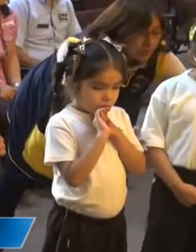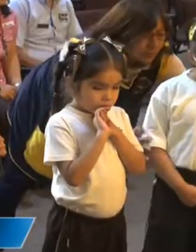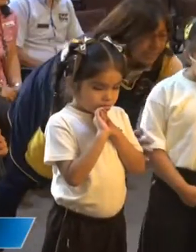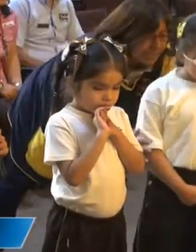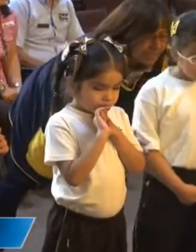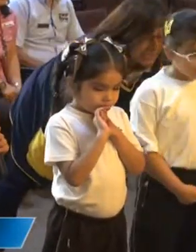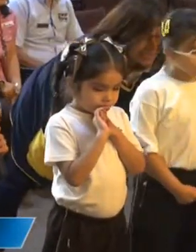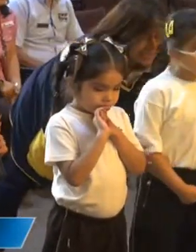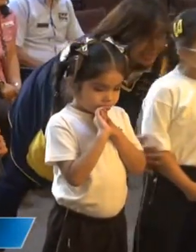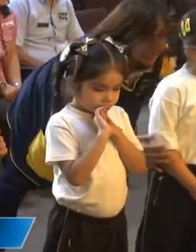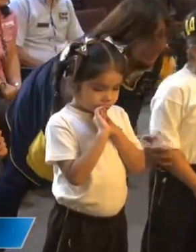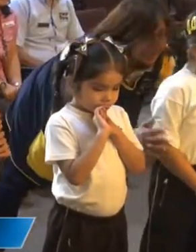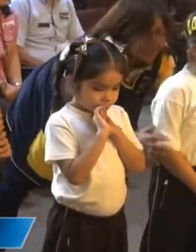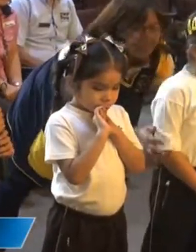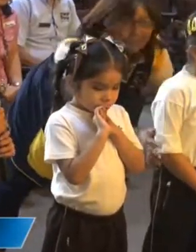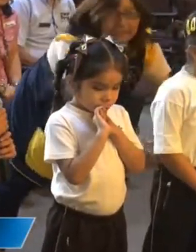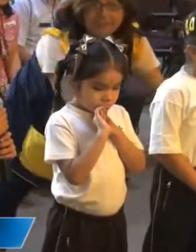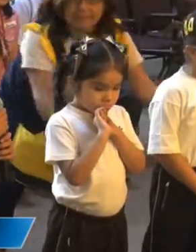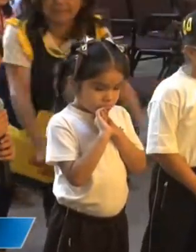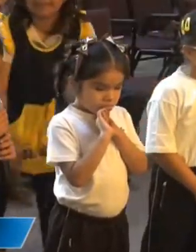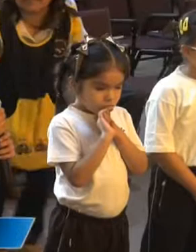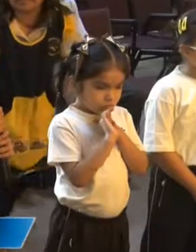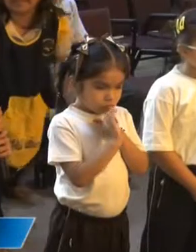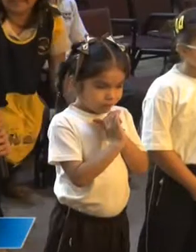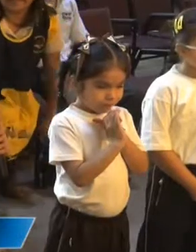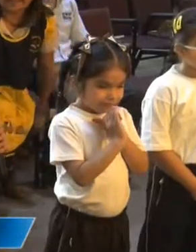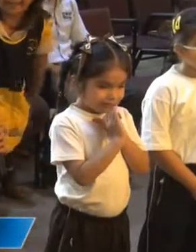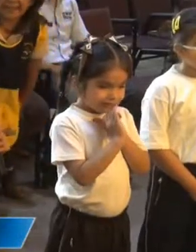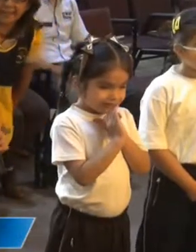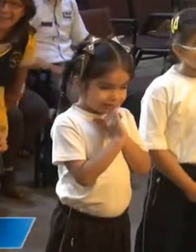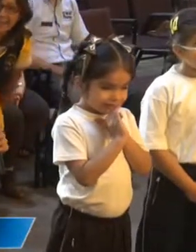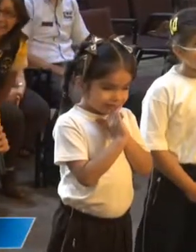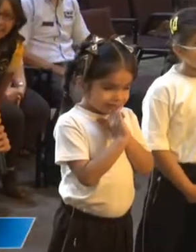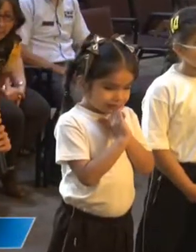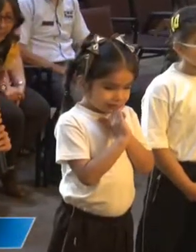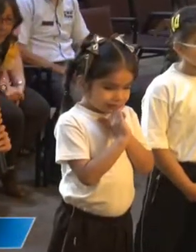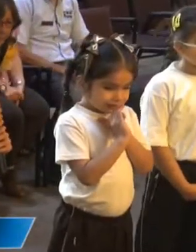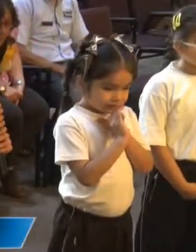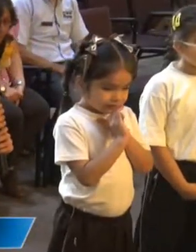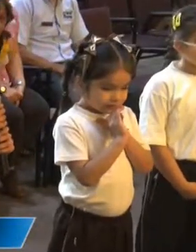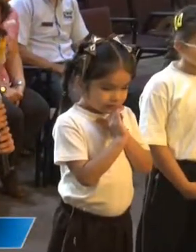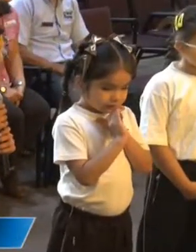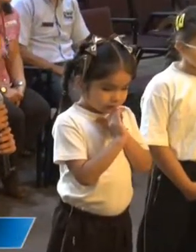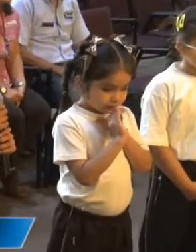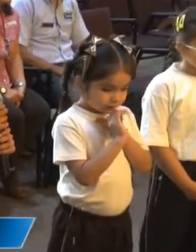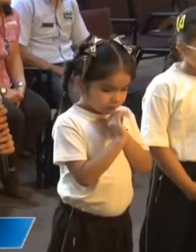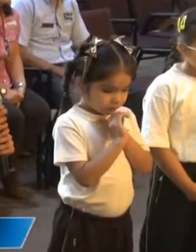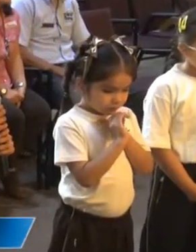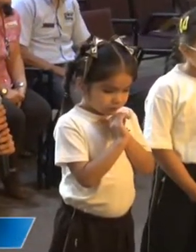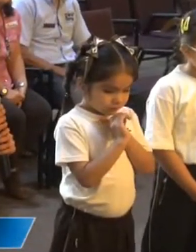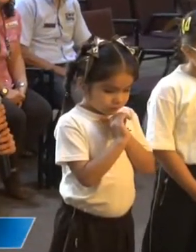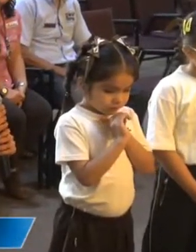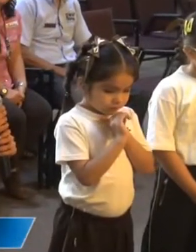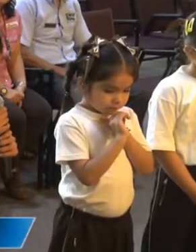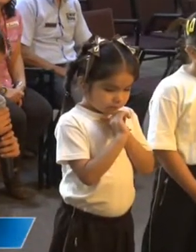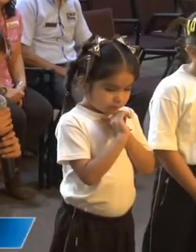y yo quiero que también aprendan los carros a respetar a los niños